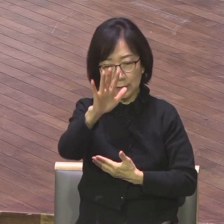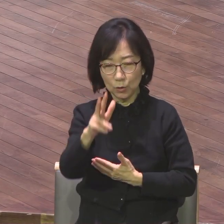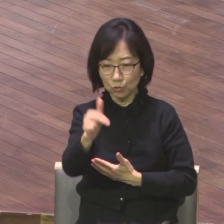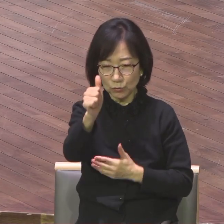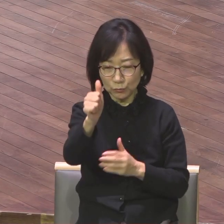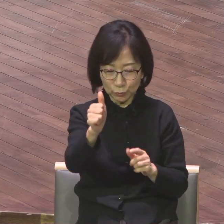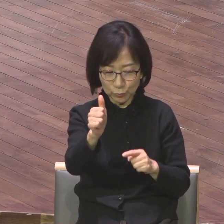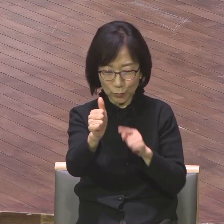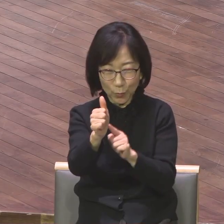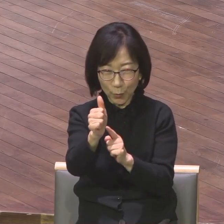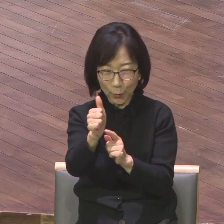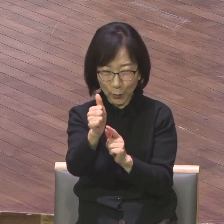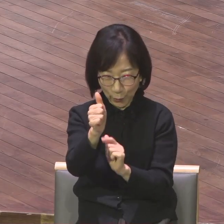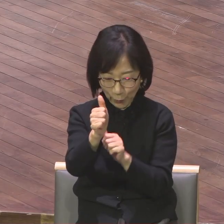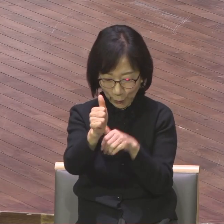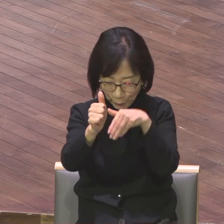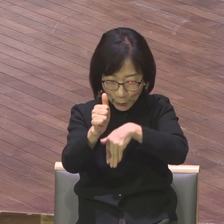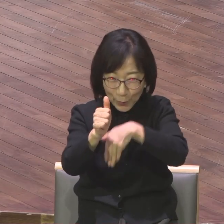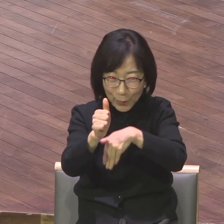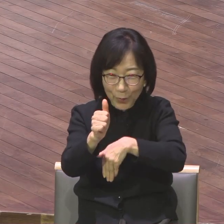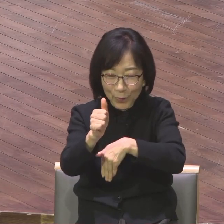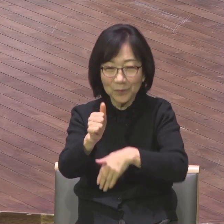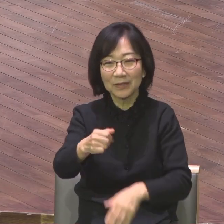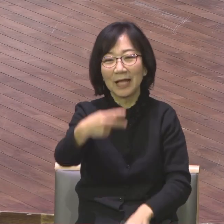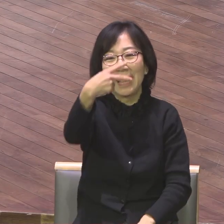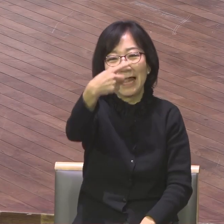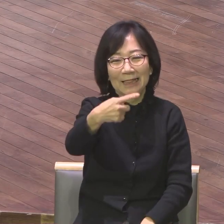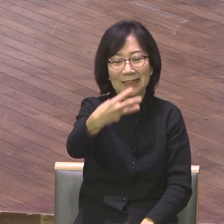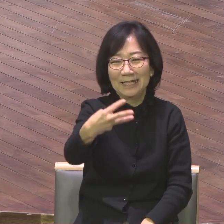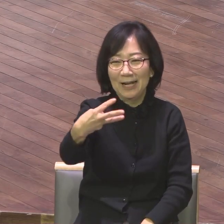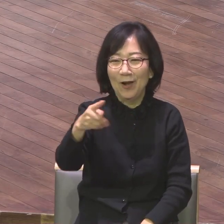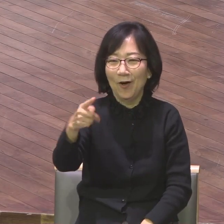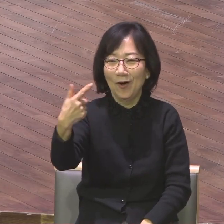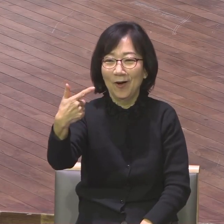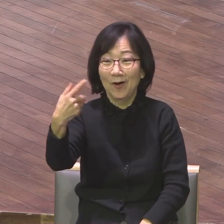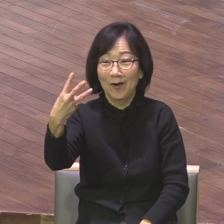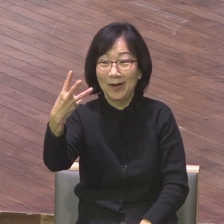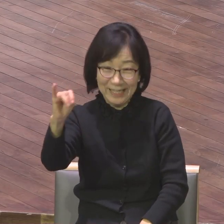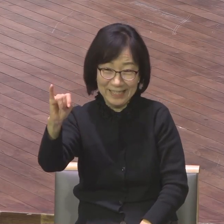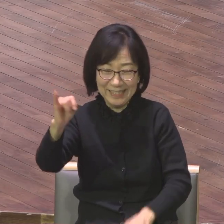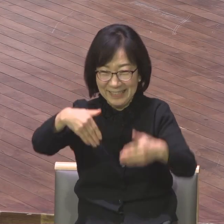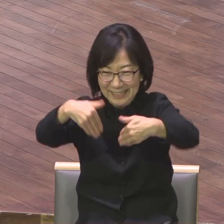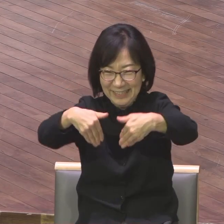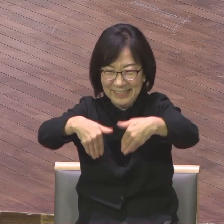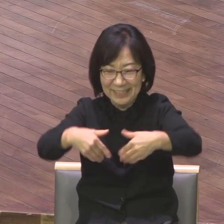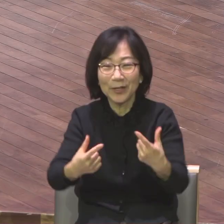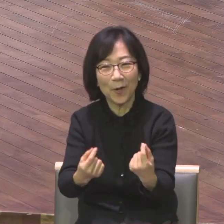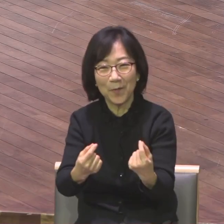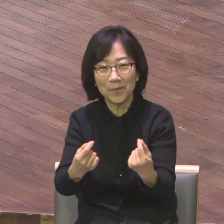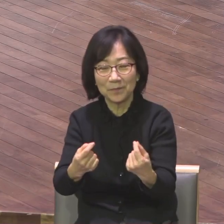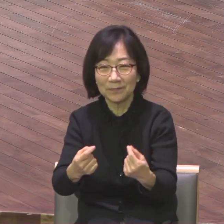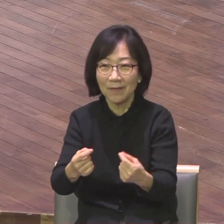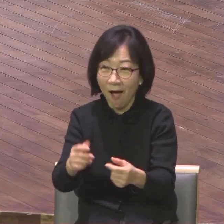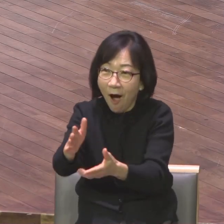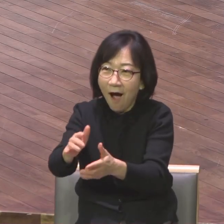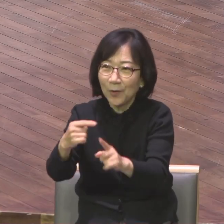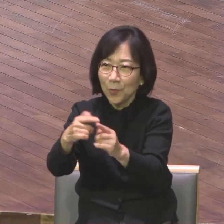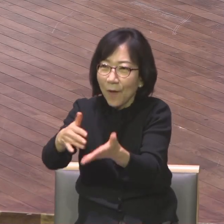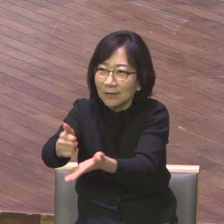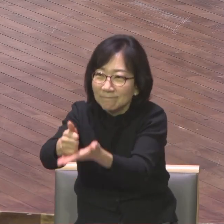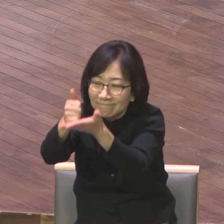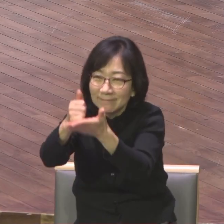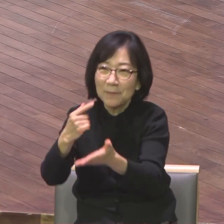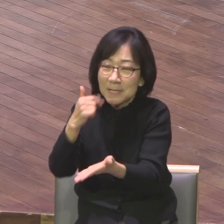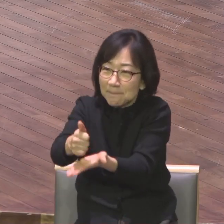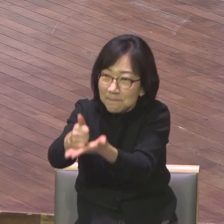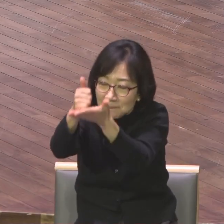제가 목회를 하다 보면 이런 덜러리 기쁨을 느끼는 분들을 볼 수 있어요. 가끔 볼 수 있어요. 가끔.